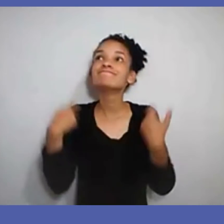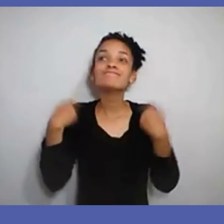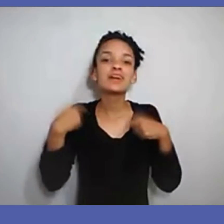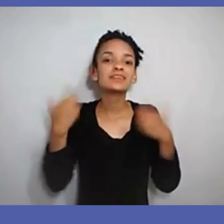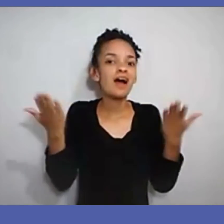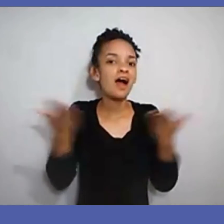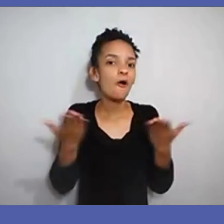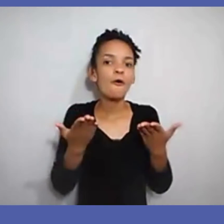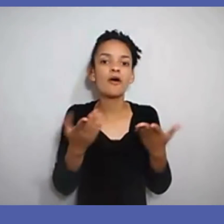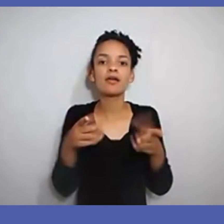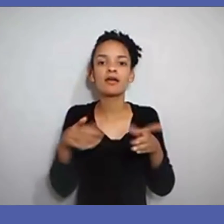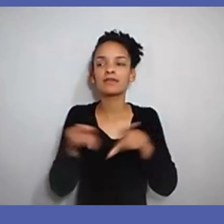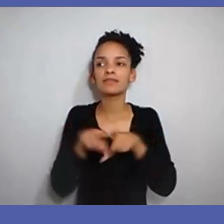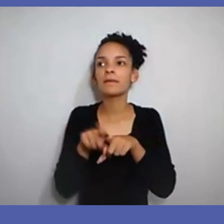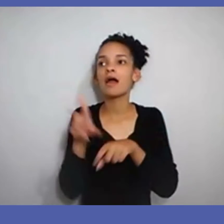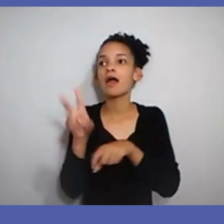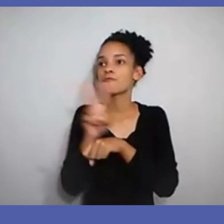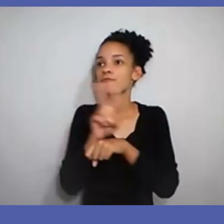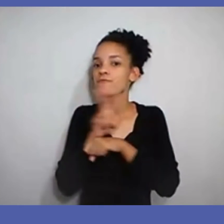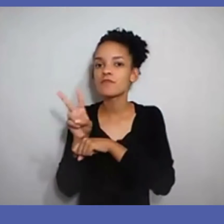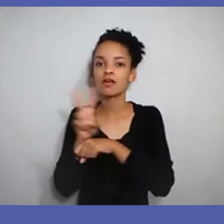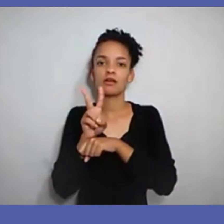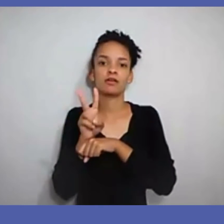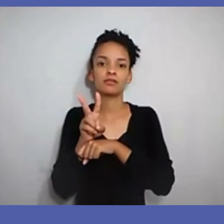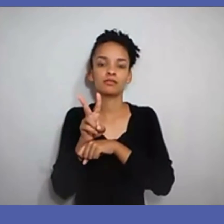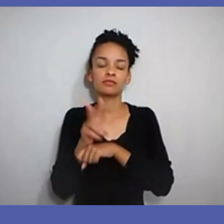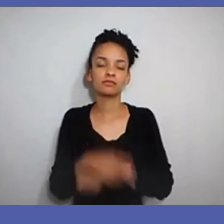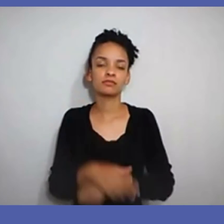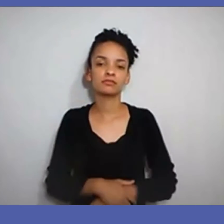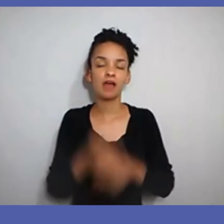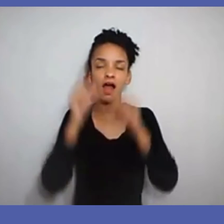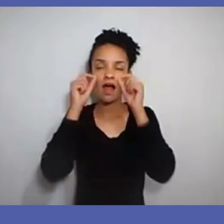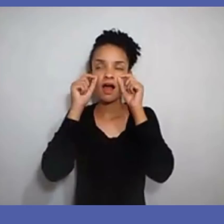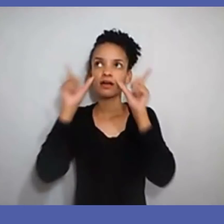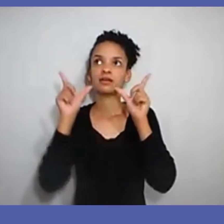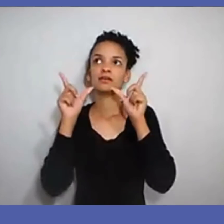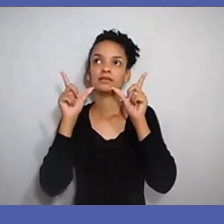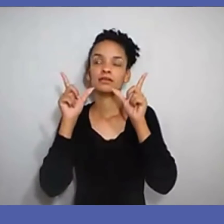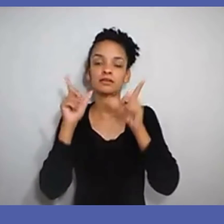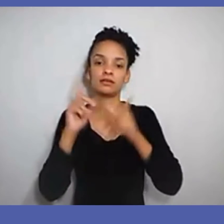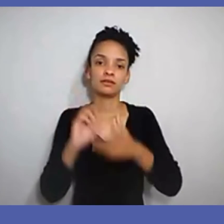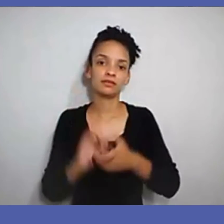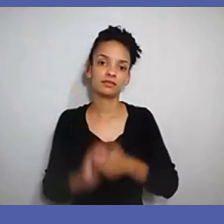vigilante, um coração sóbrio, tá bom? Então, o Senhor,